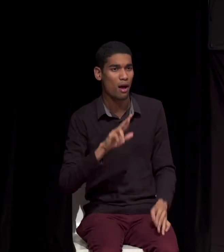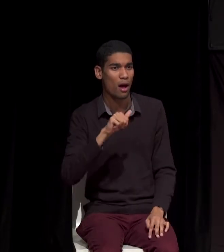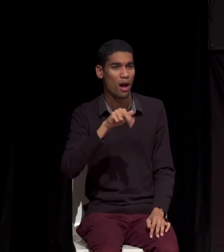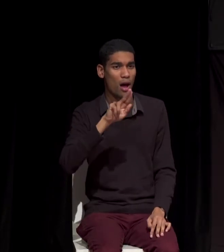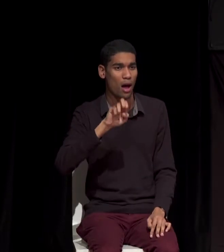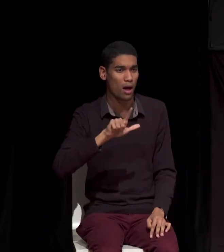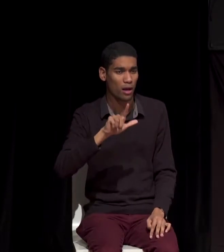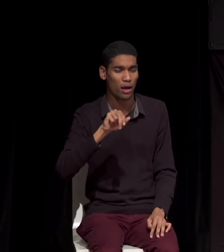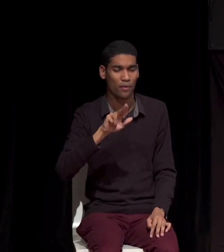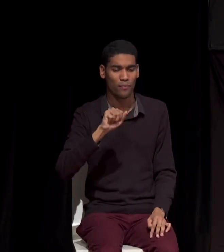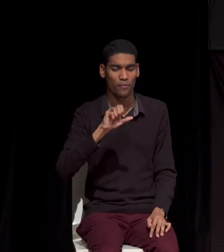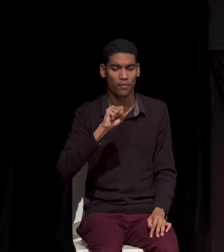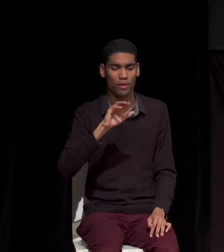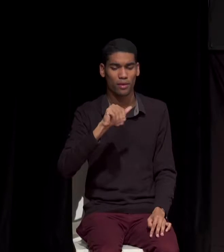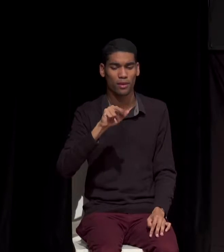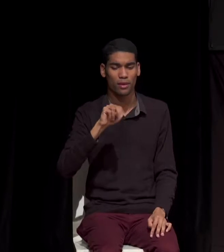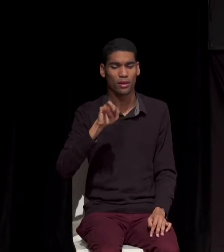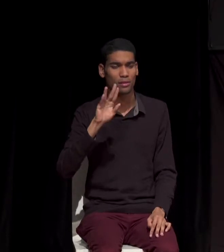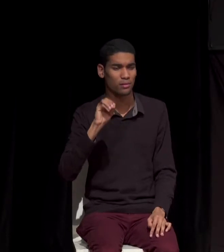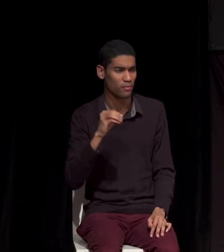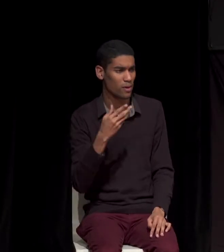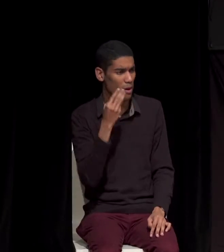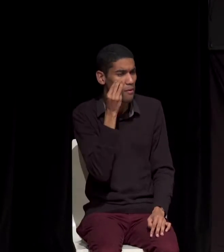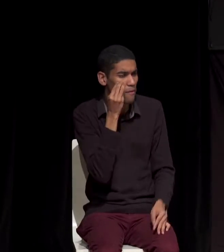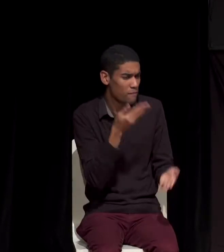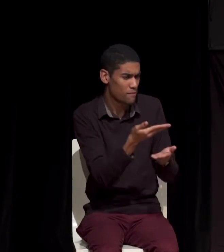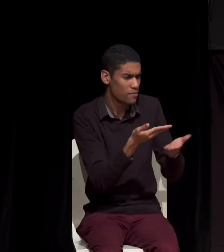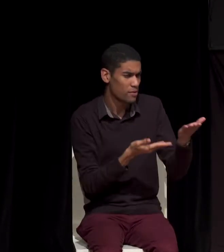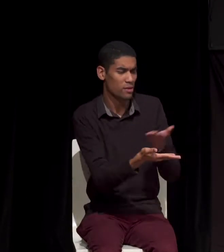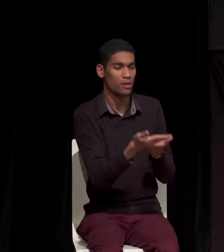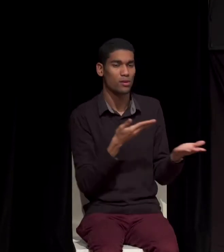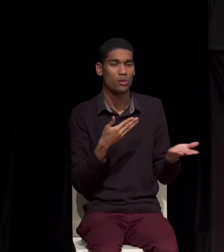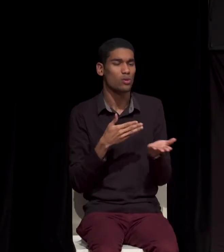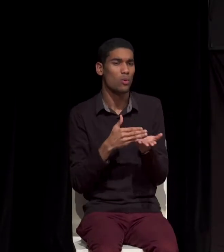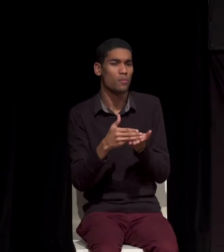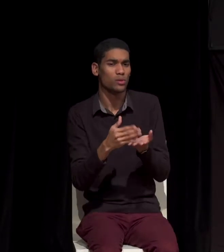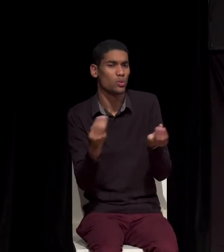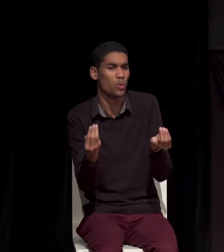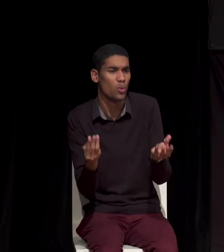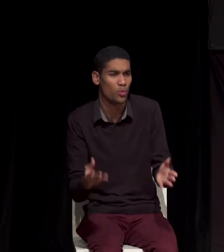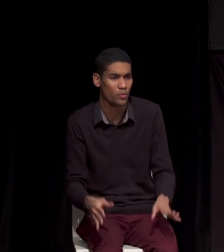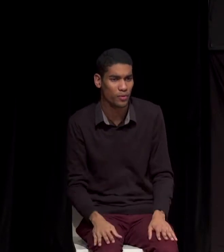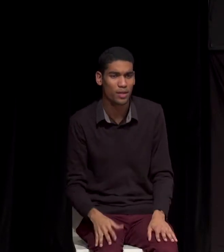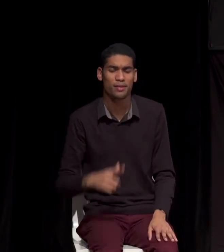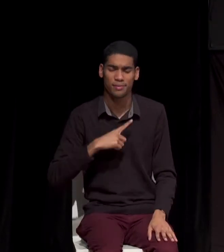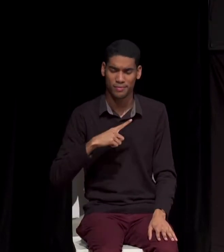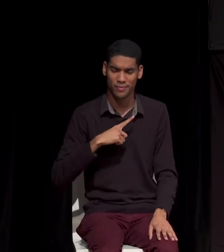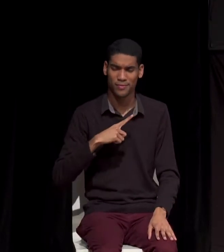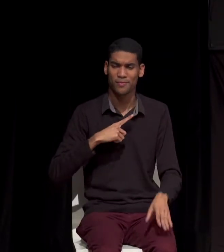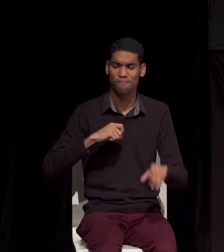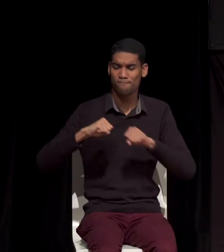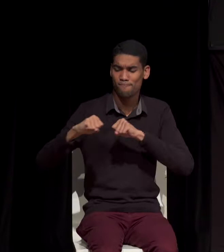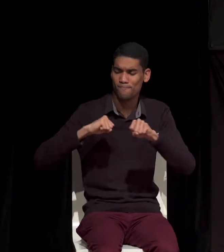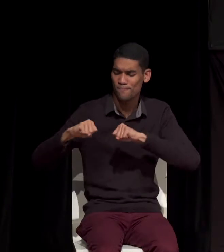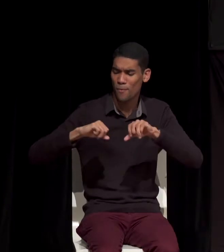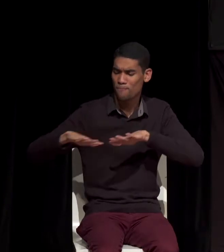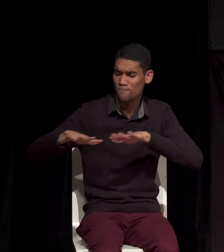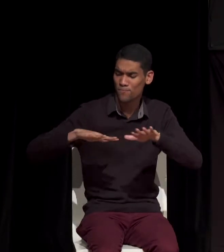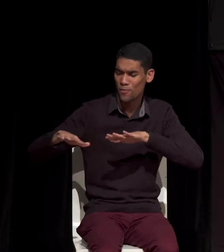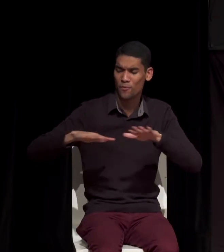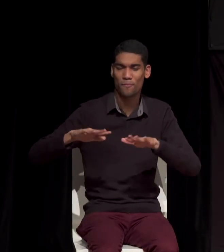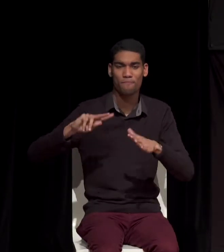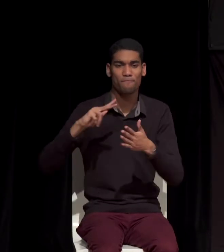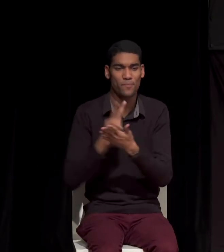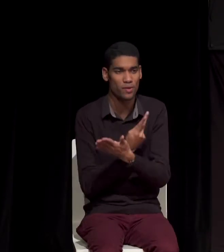vamos trocar? De onde que está vindo isso? Então, existe um movimento acontecendo, e